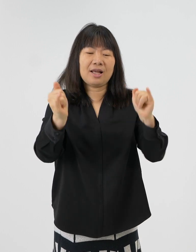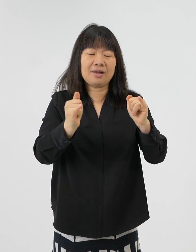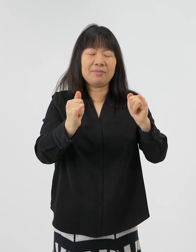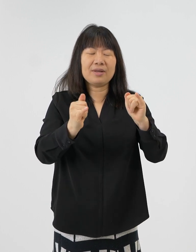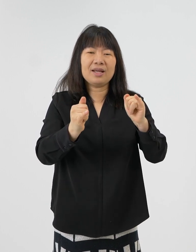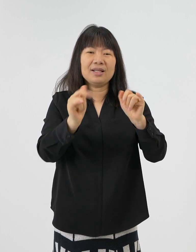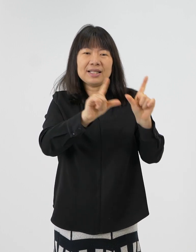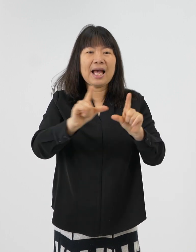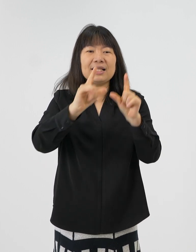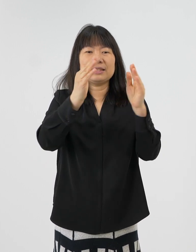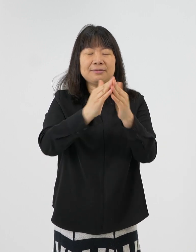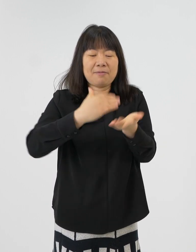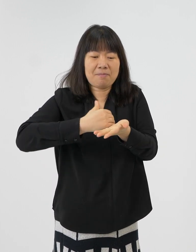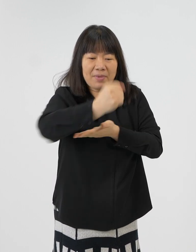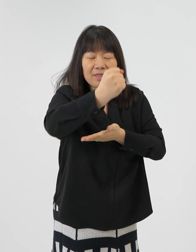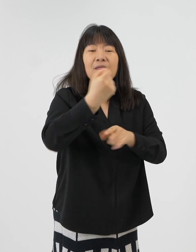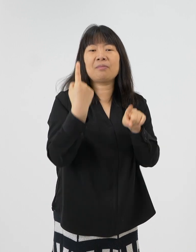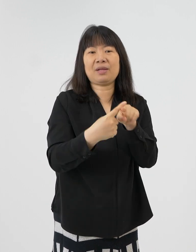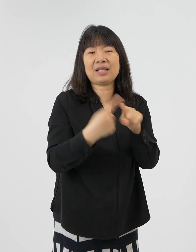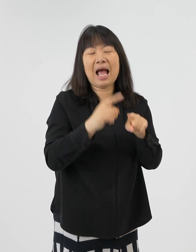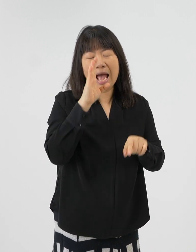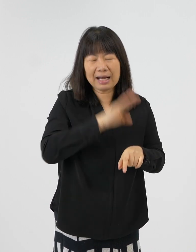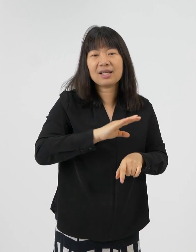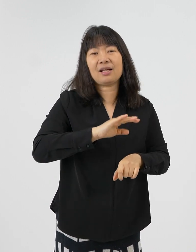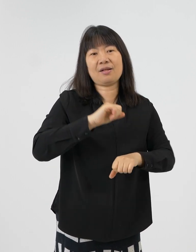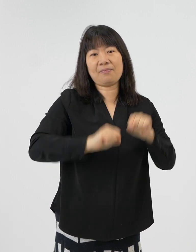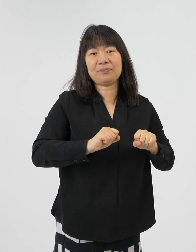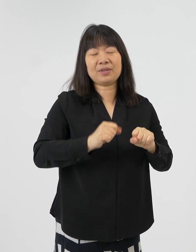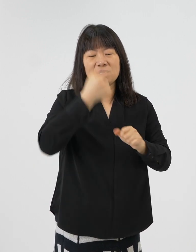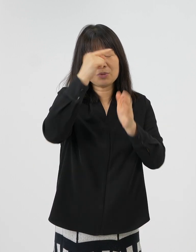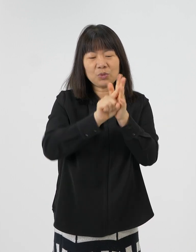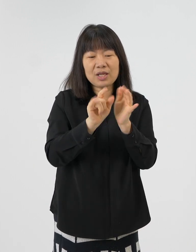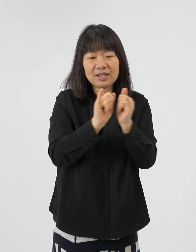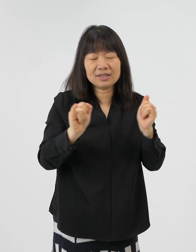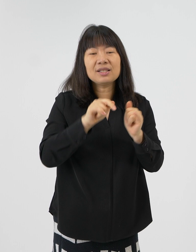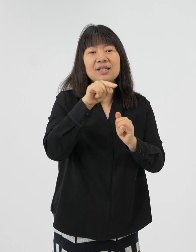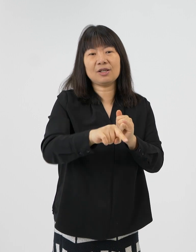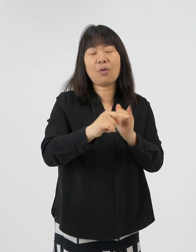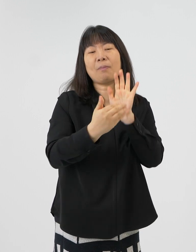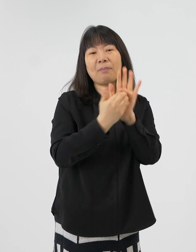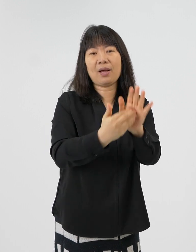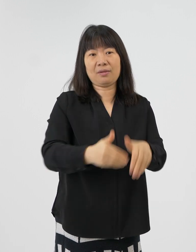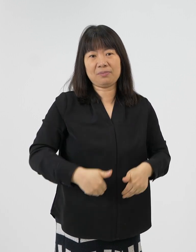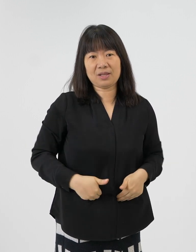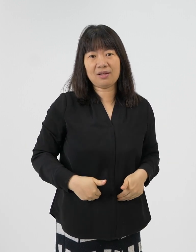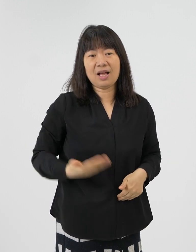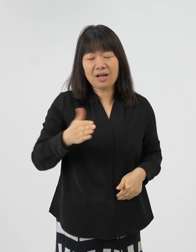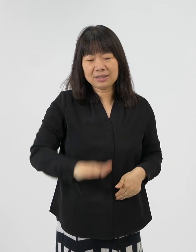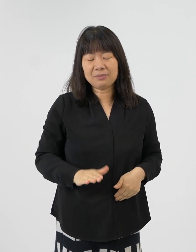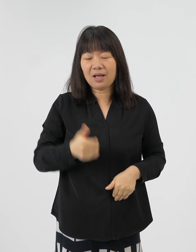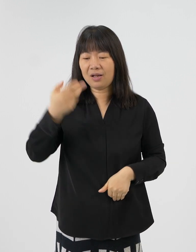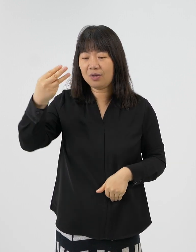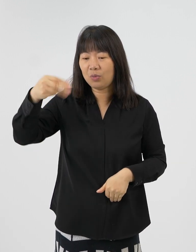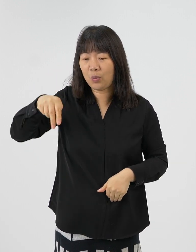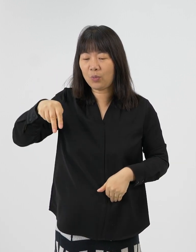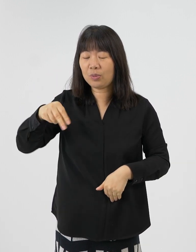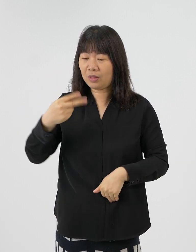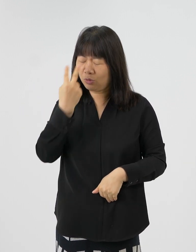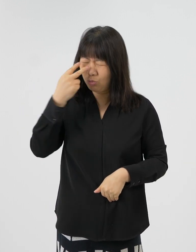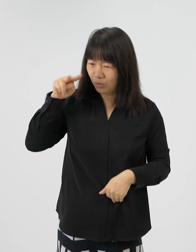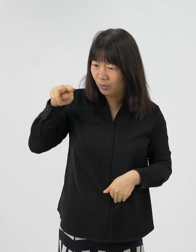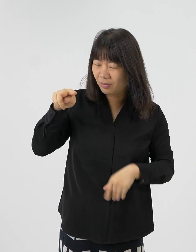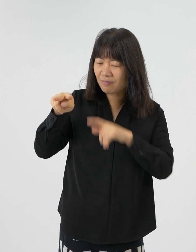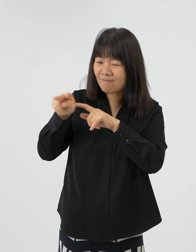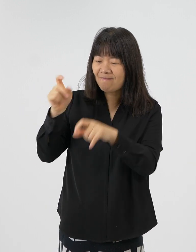않으면 막을 방법이 없어요. 그런데 롯의 눈에는 이미 세상의 욕망의 꺼풀이 씌워졌기 때문에 안 보이는